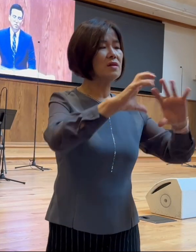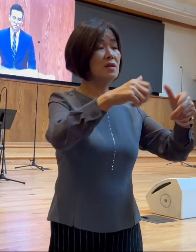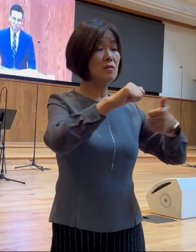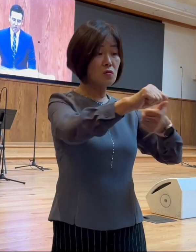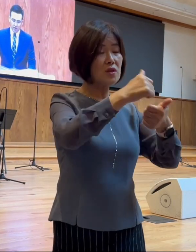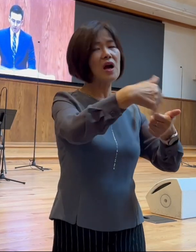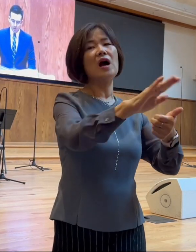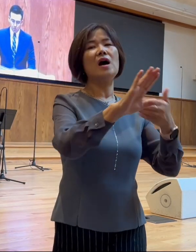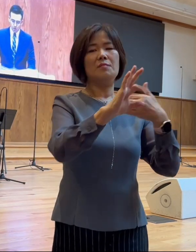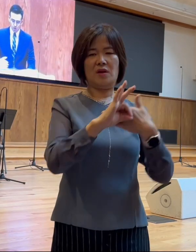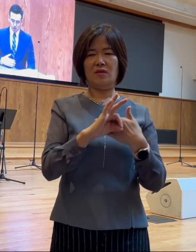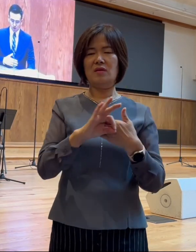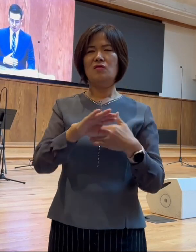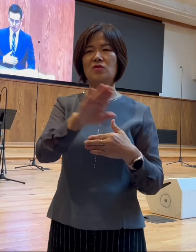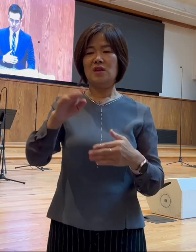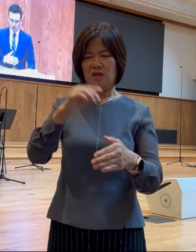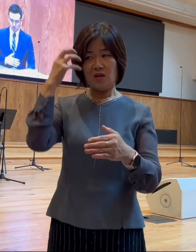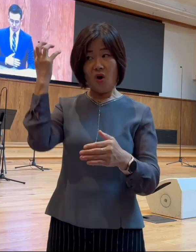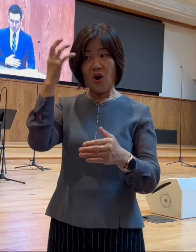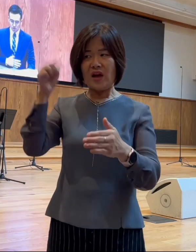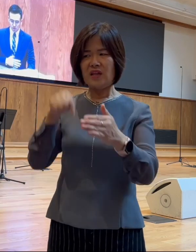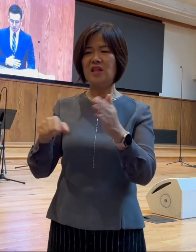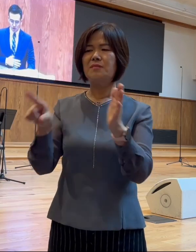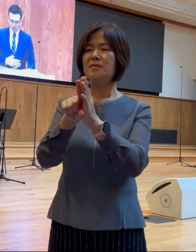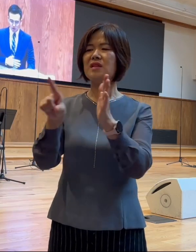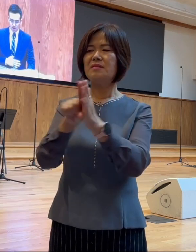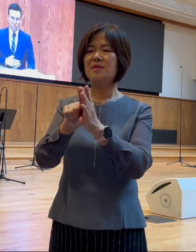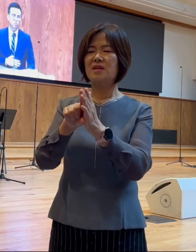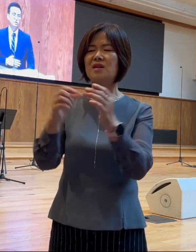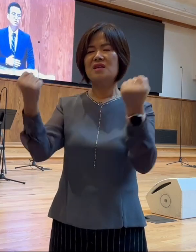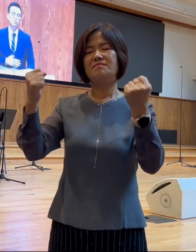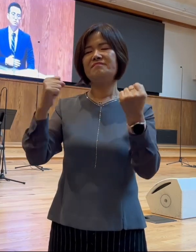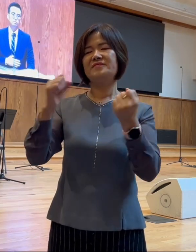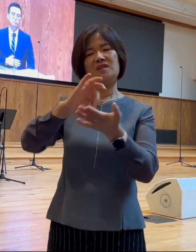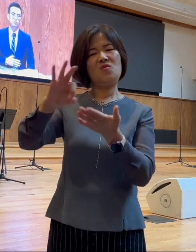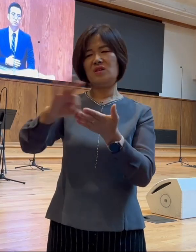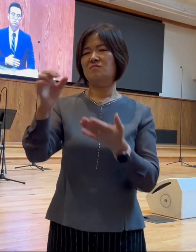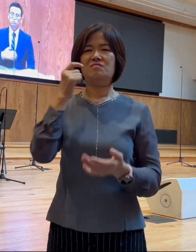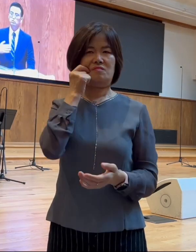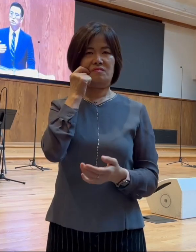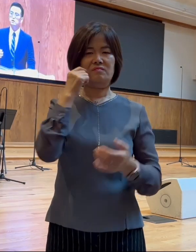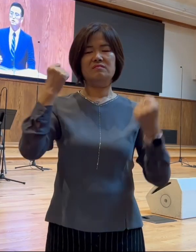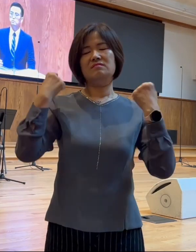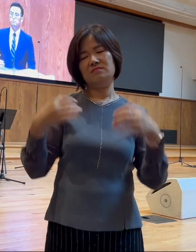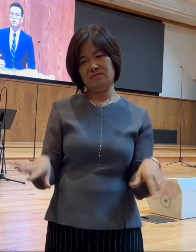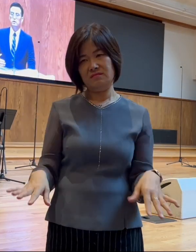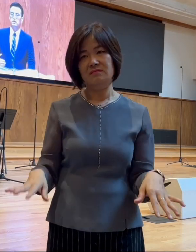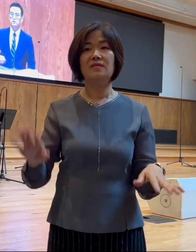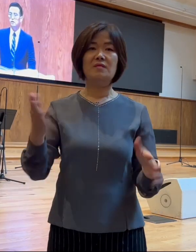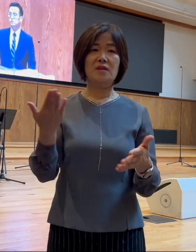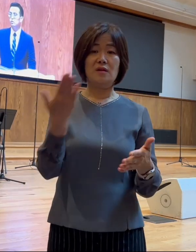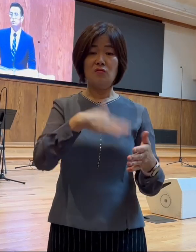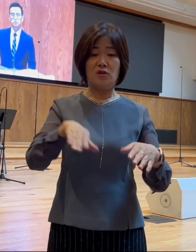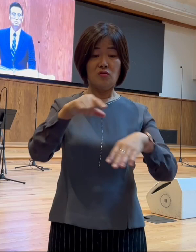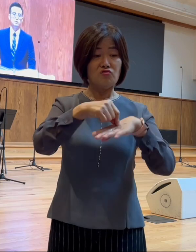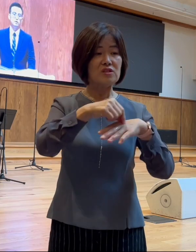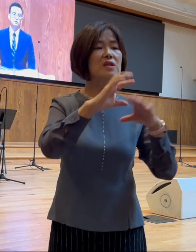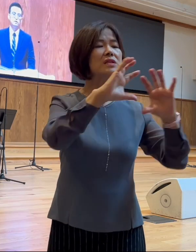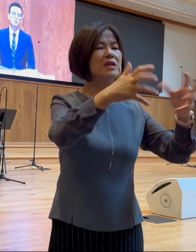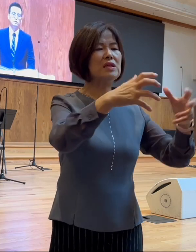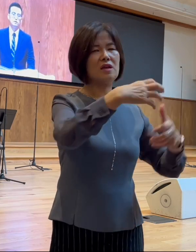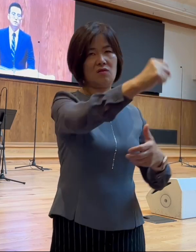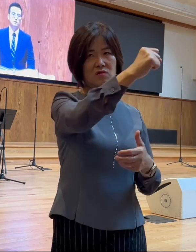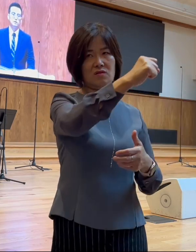되면 우리 영 안에 있는 이 믿음이 힘을 발휘하지 못하는 거예요. 우리의 육체는 세상에 속한 것입니다.